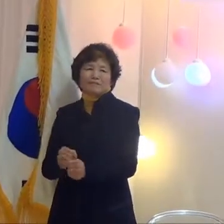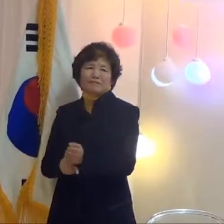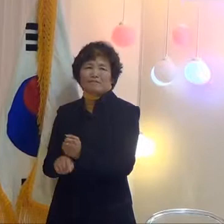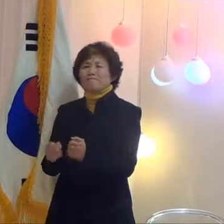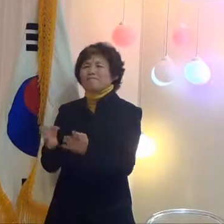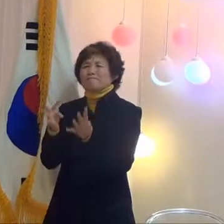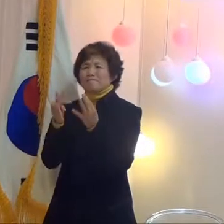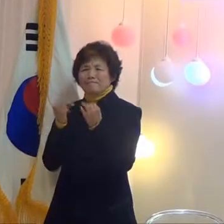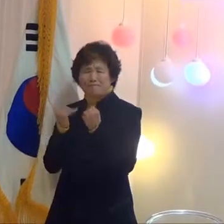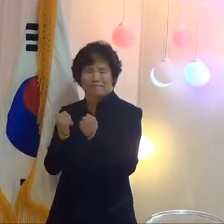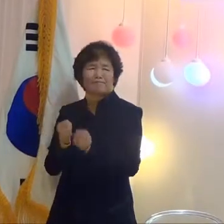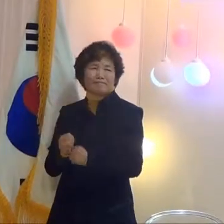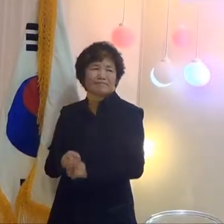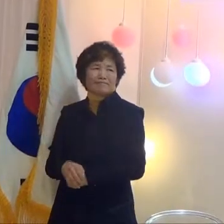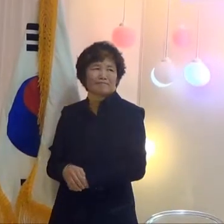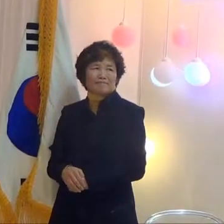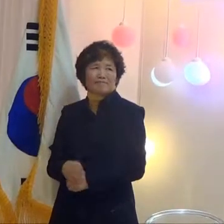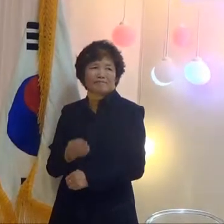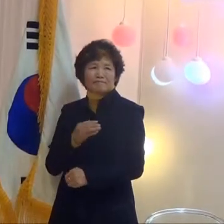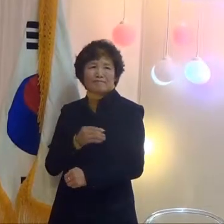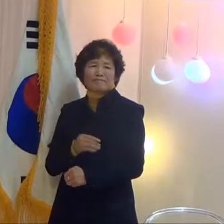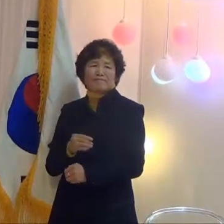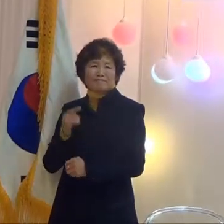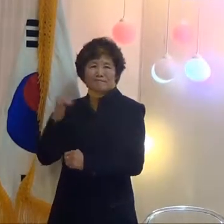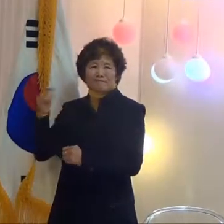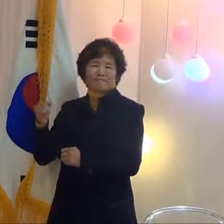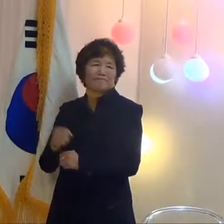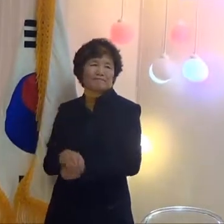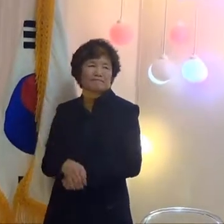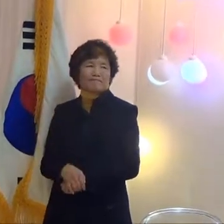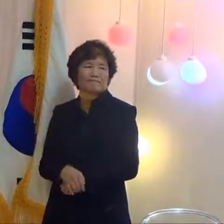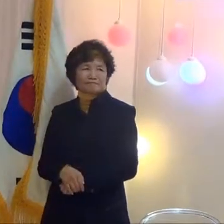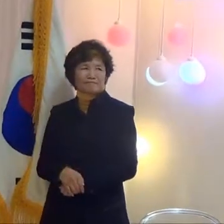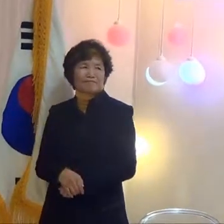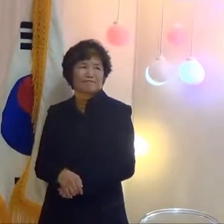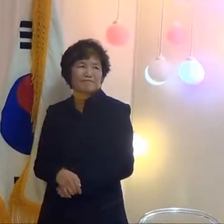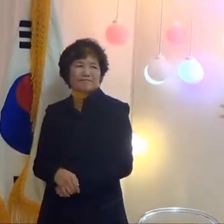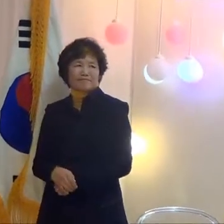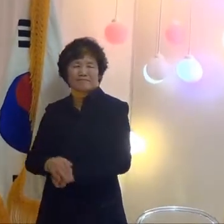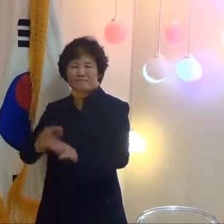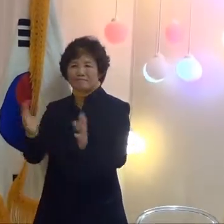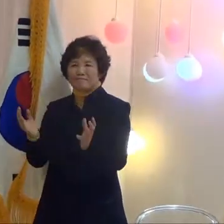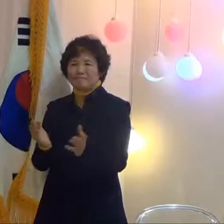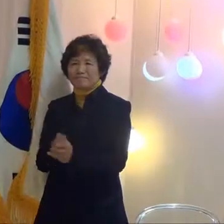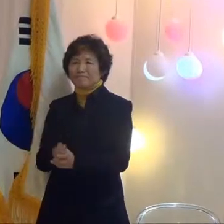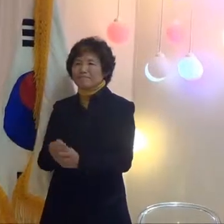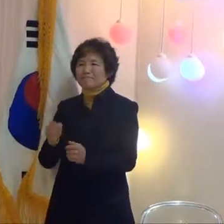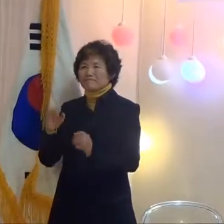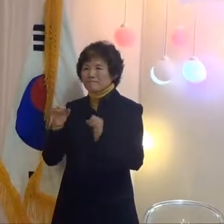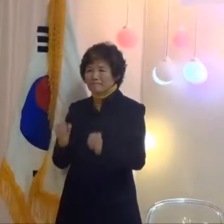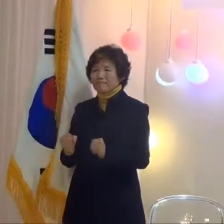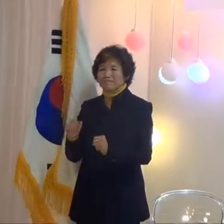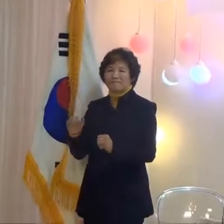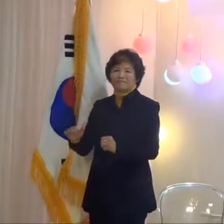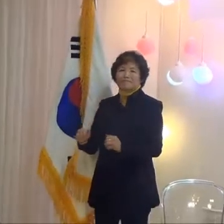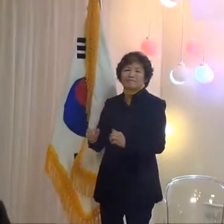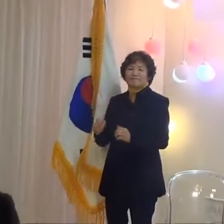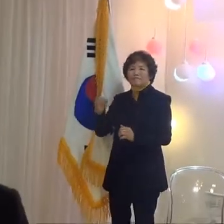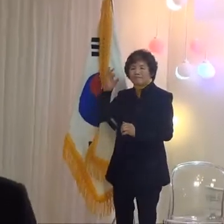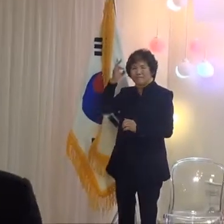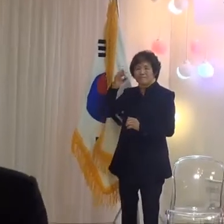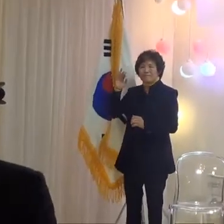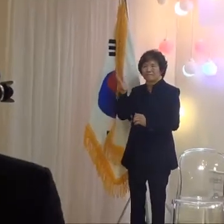사실은. 제가 앞으로 어떤 길을 가더라도, 무난한 길을 가더라도 다 여기 계시는 분이 계란이 돼줄